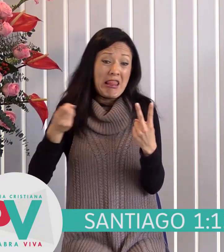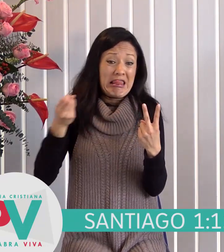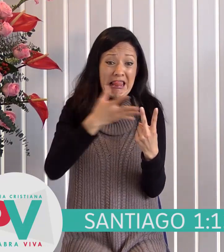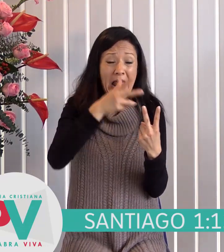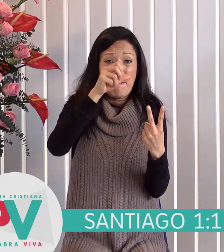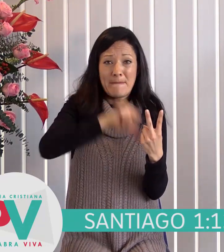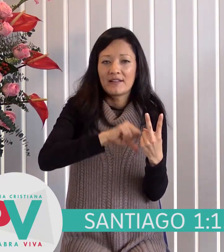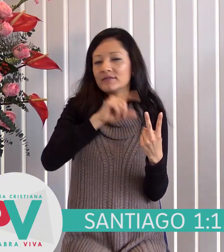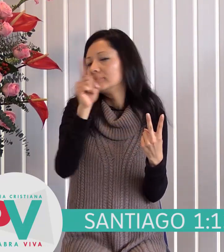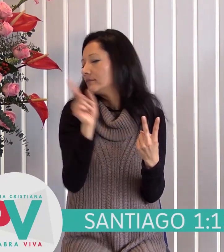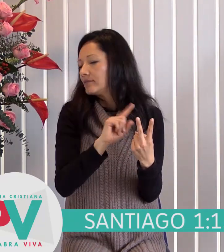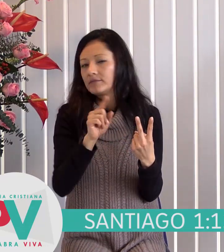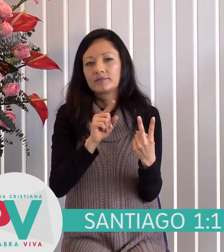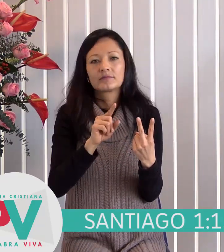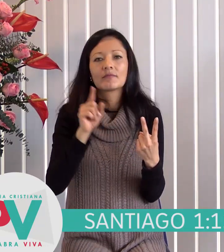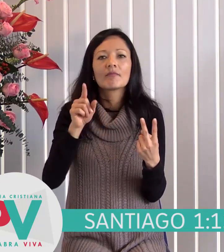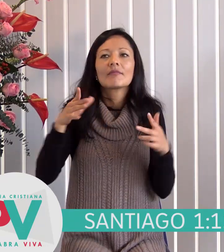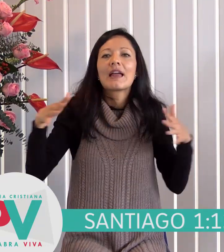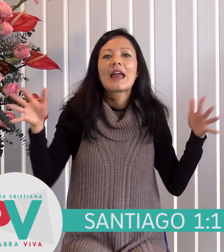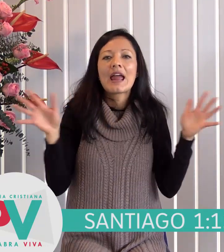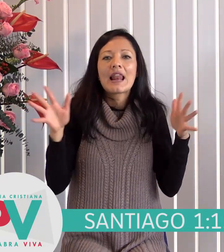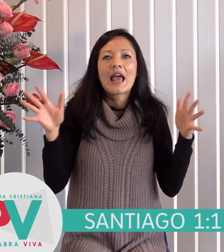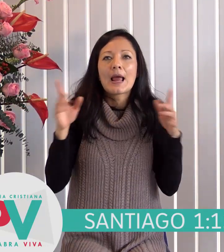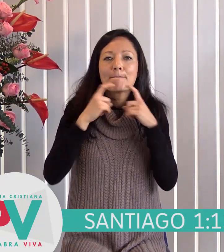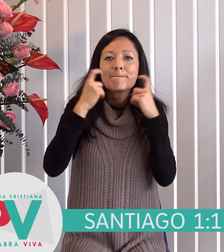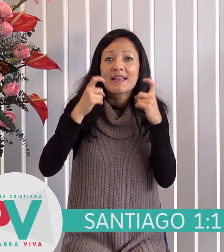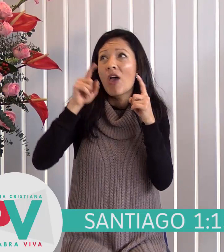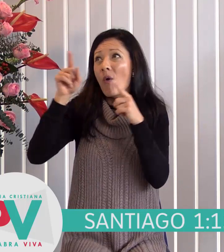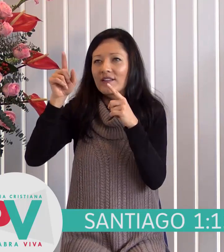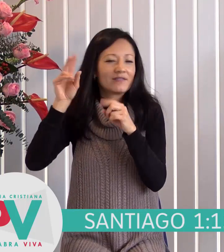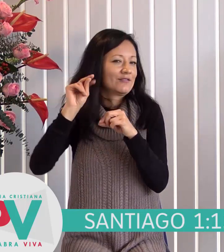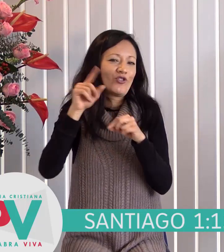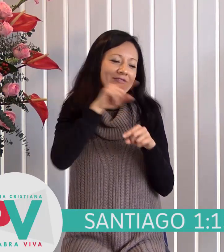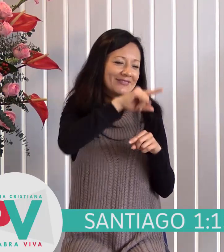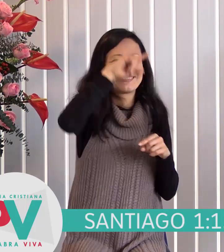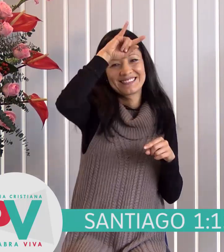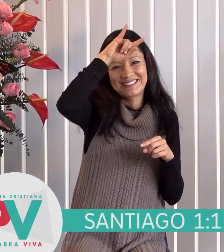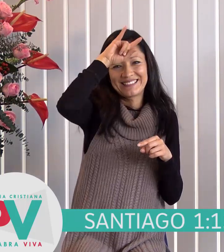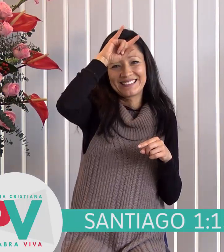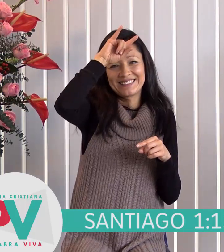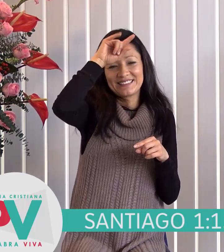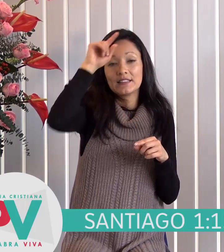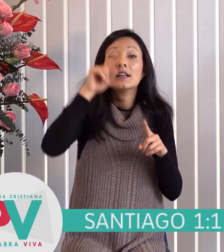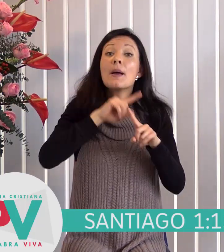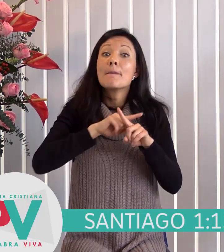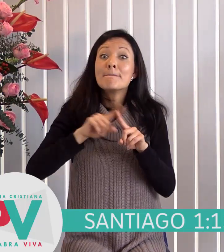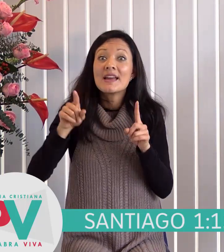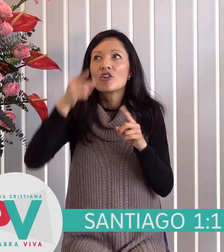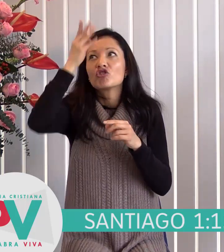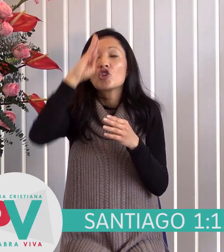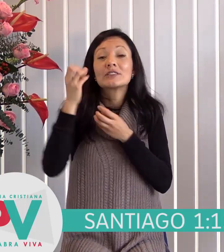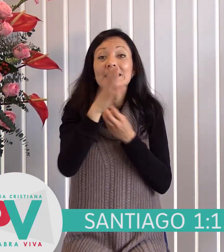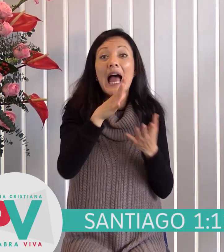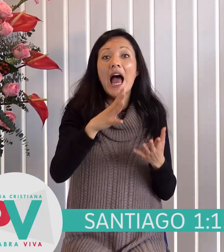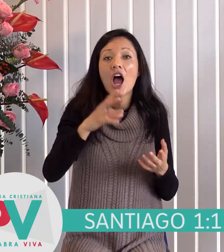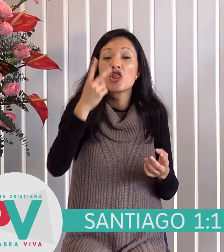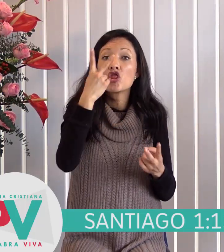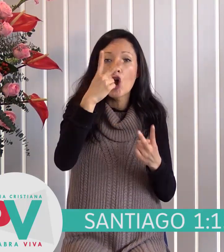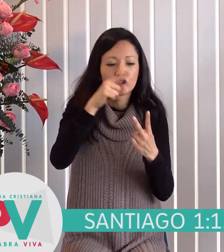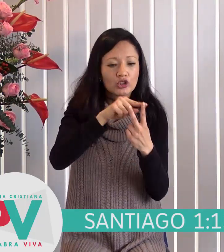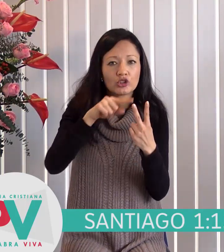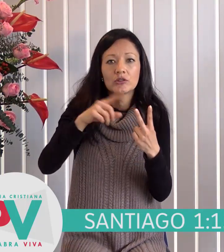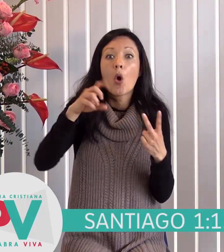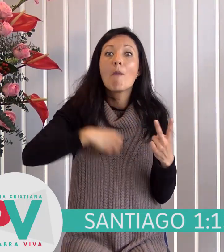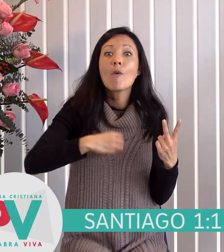no es el ángel que pecó, Él no fue el que desobedeció la palabra, Él no fue el que causó la muerte. Porque Dios no